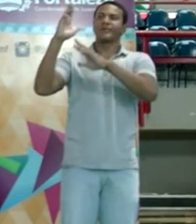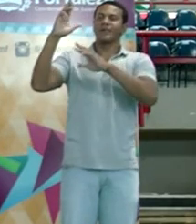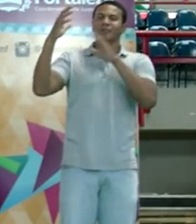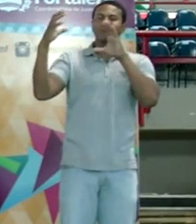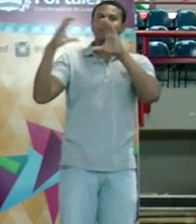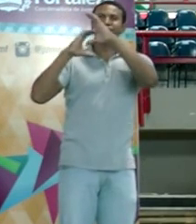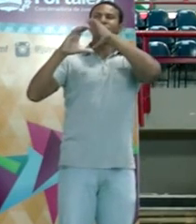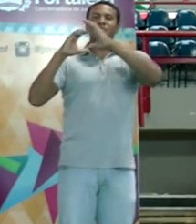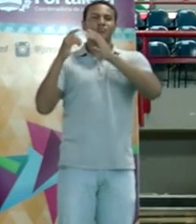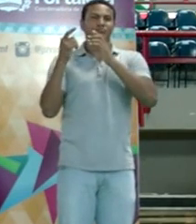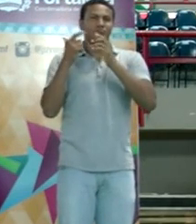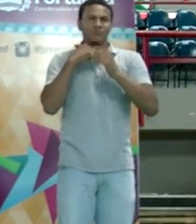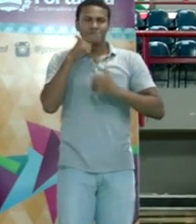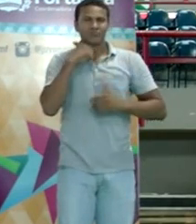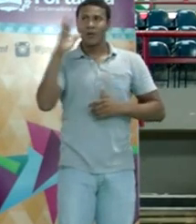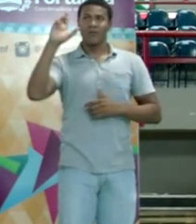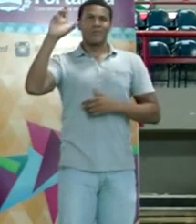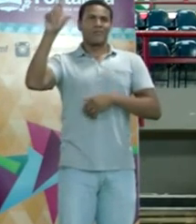tem